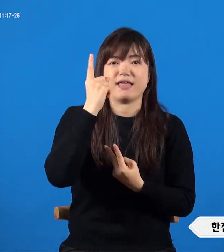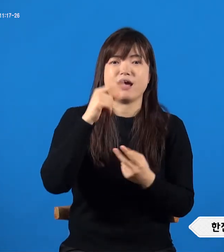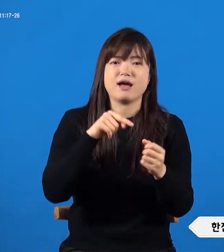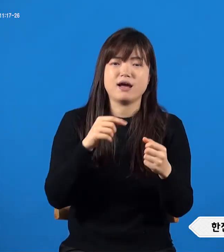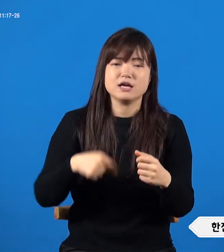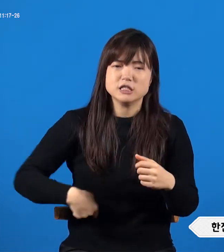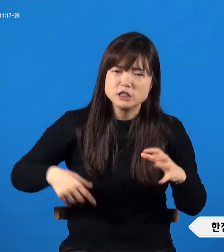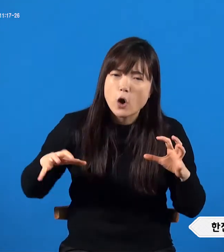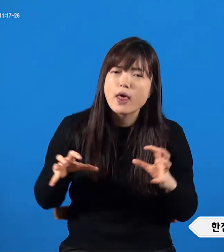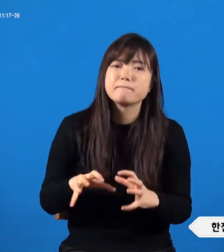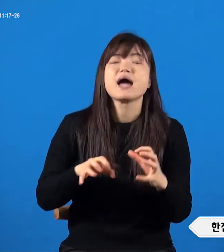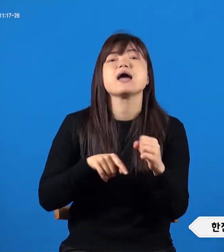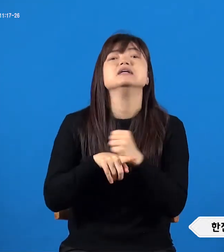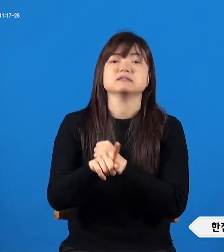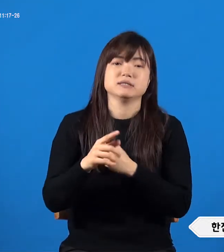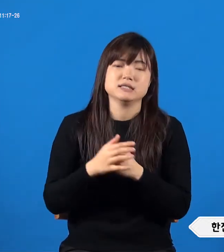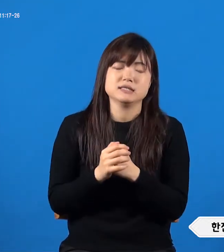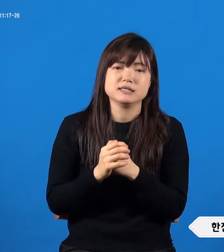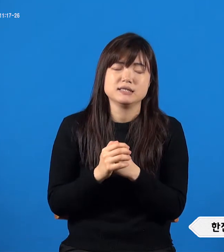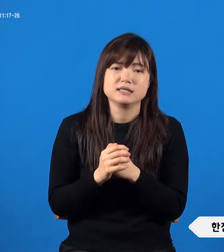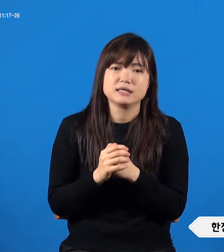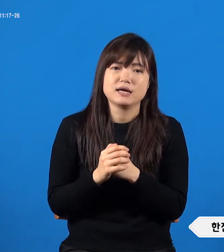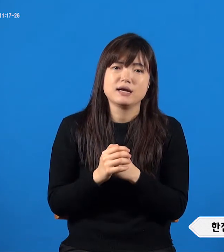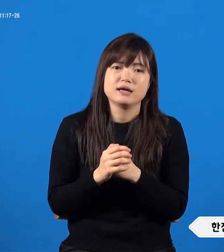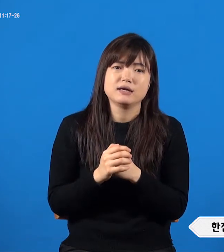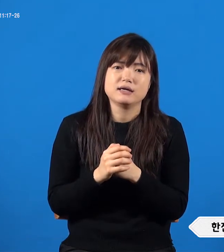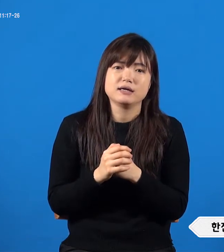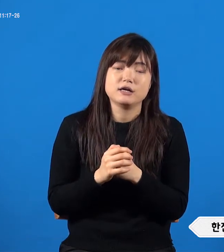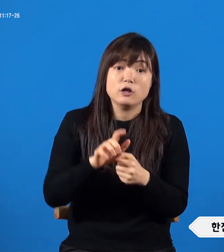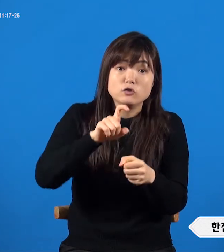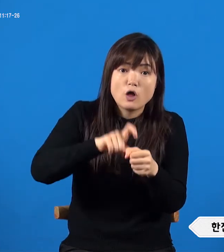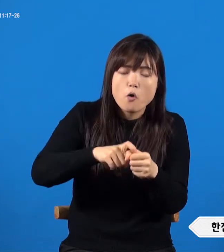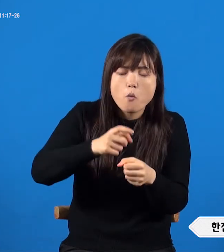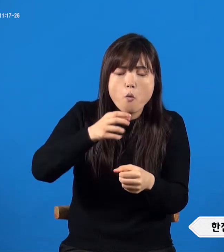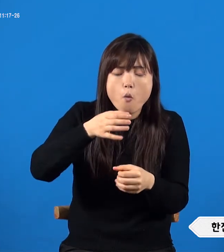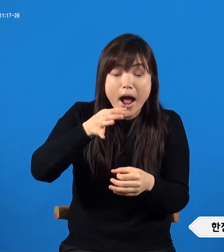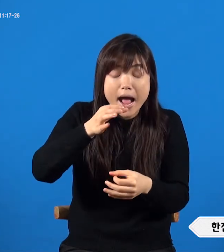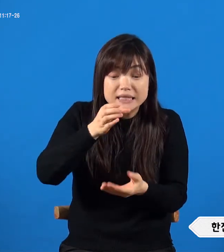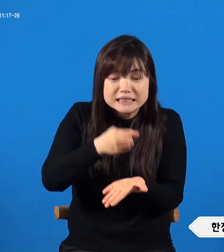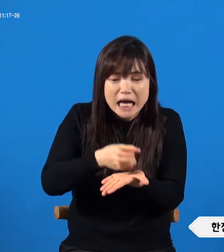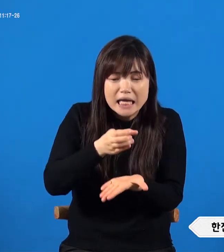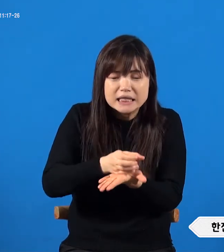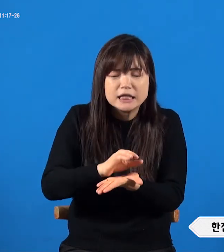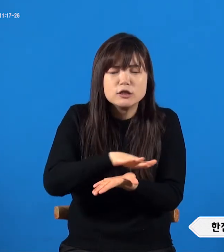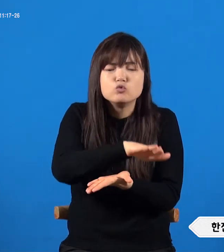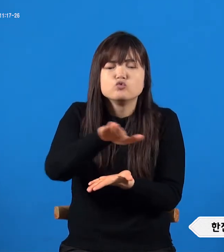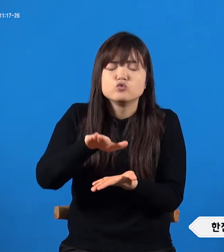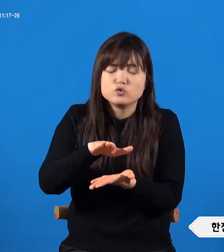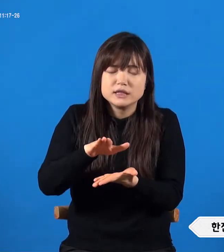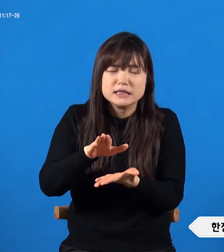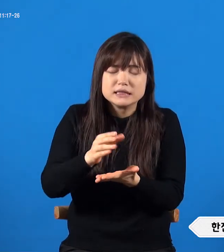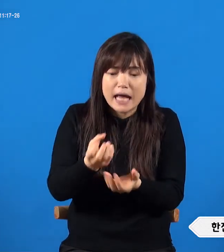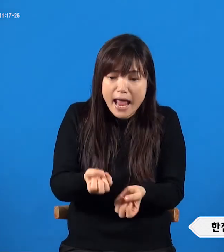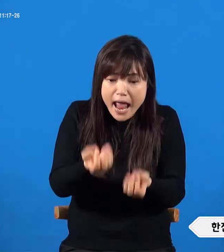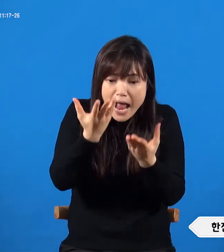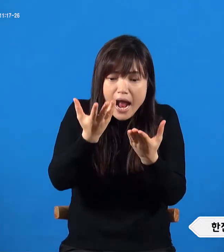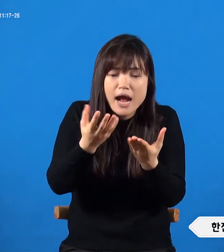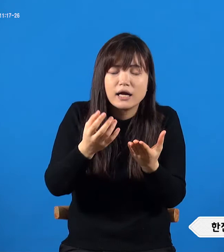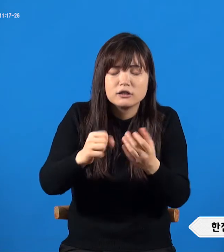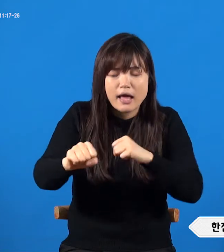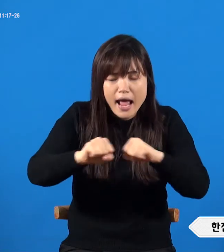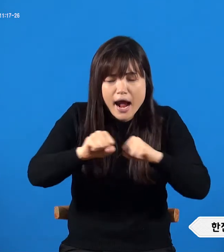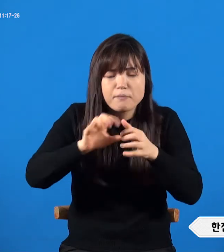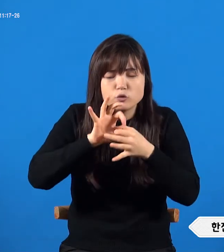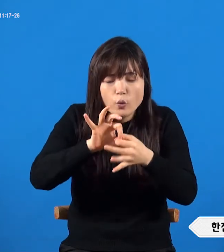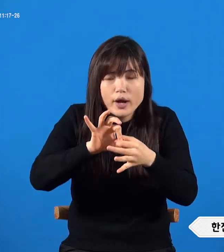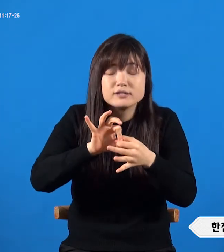말이죠. 그 연합되는 것을 더 이 떡과 잔이 견고하게 해준다, 그런 말입니다. 떡과